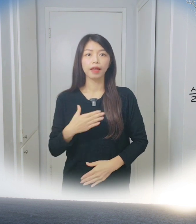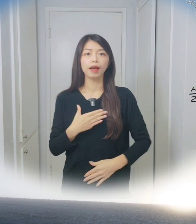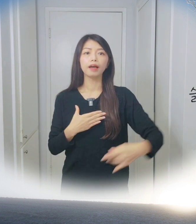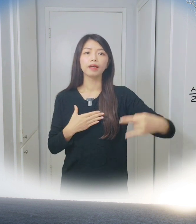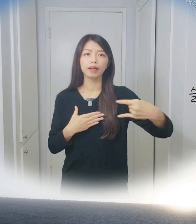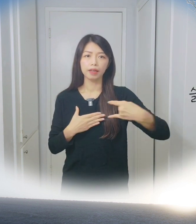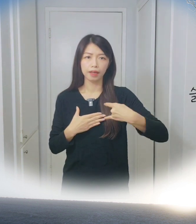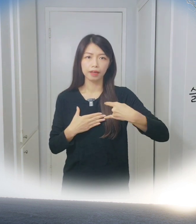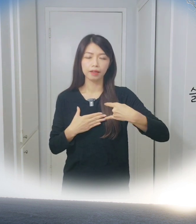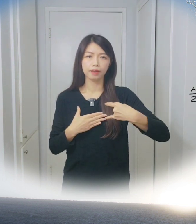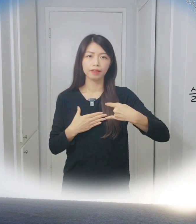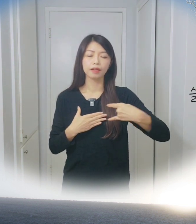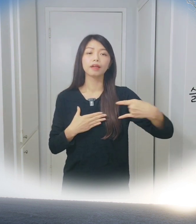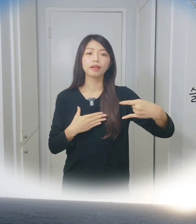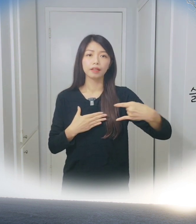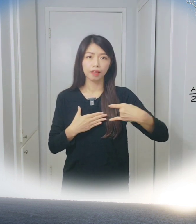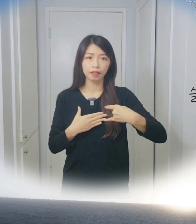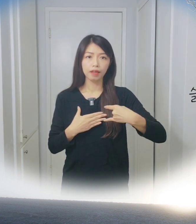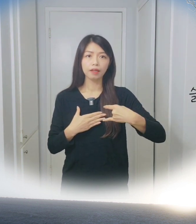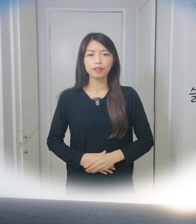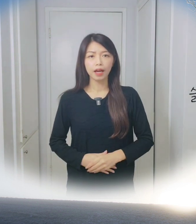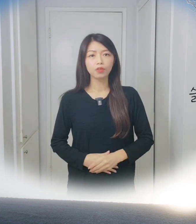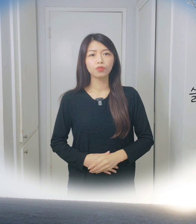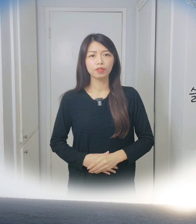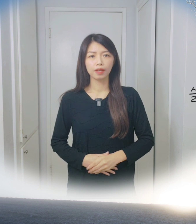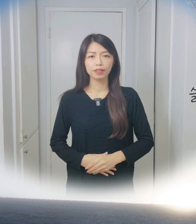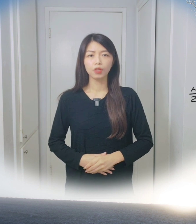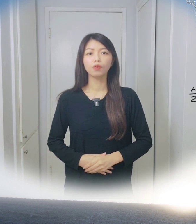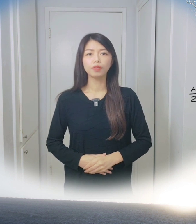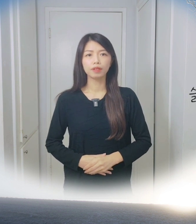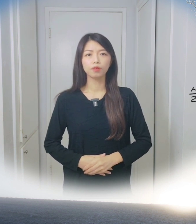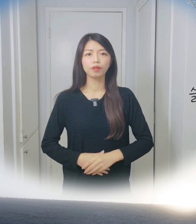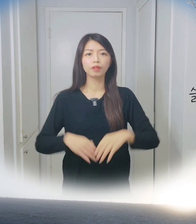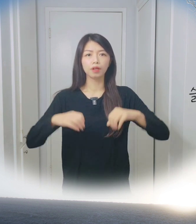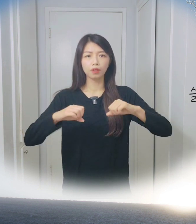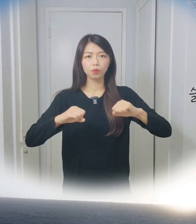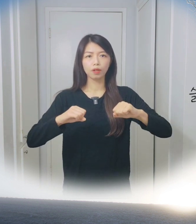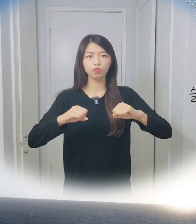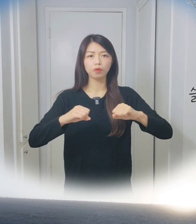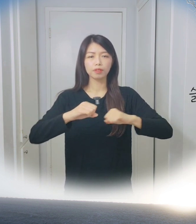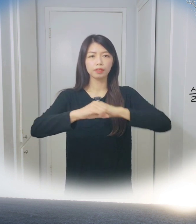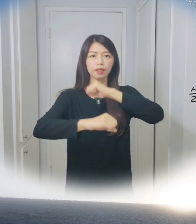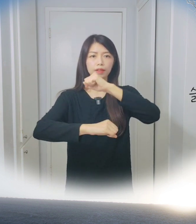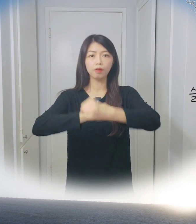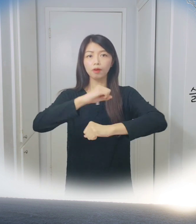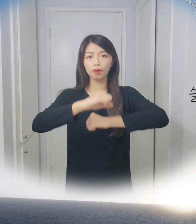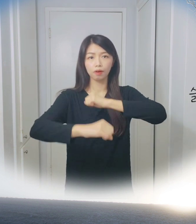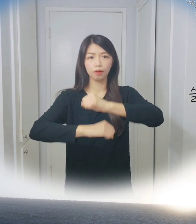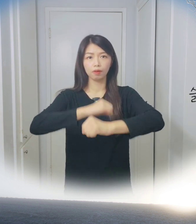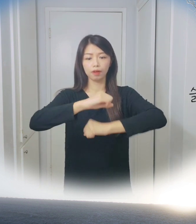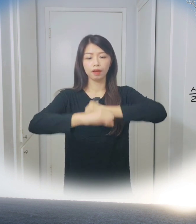나에게, 나에게. 내게 자유 주시네. 자유라고 하는 뜻의 수어는 손이 이렇게 주먹진